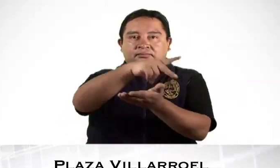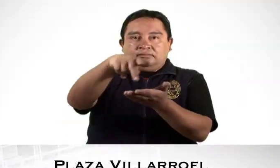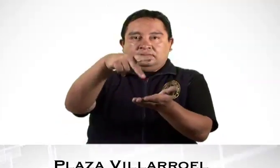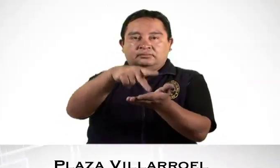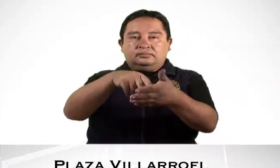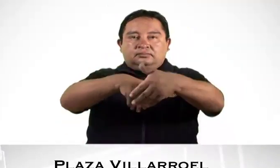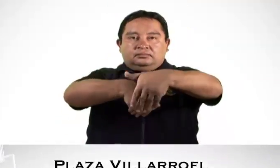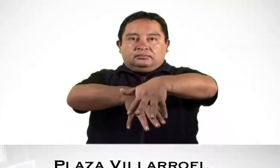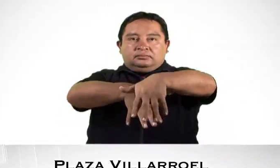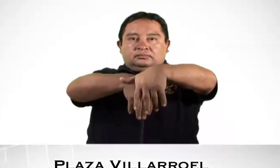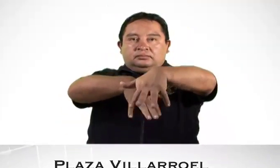Plaza Villarruel.